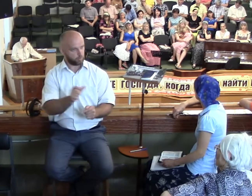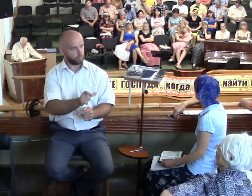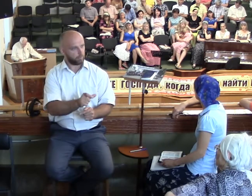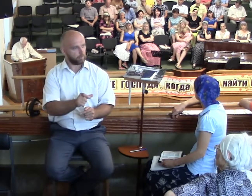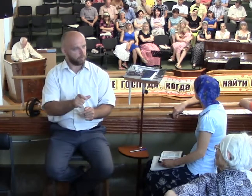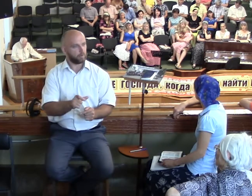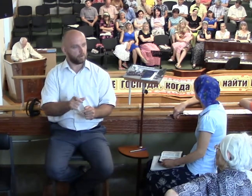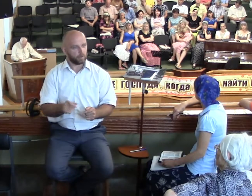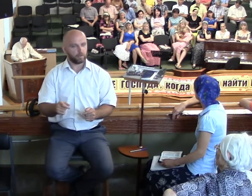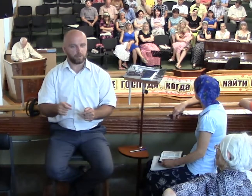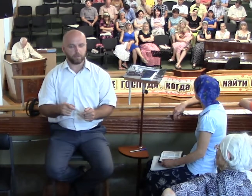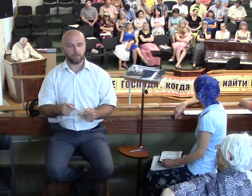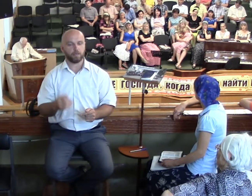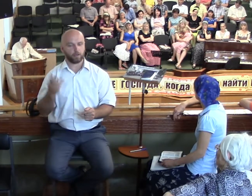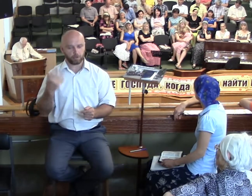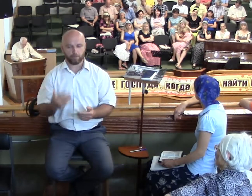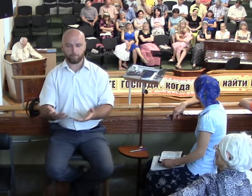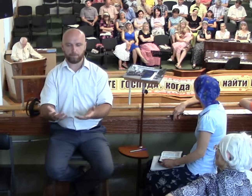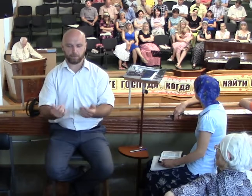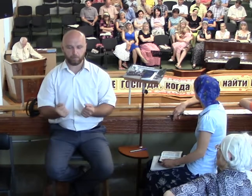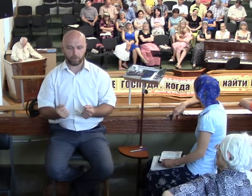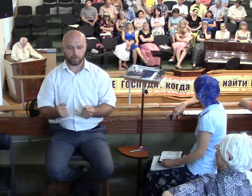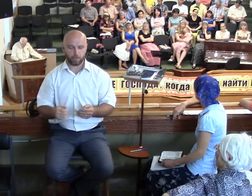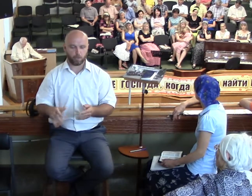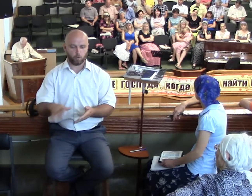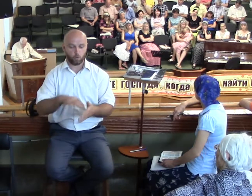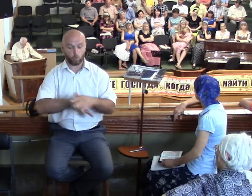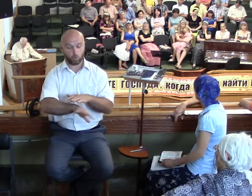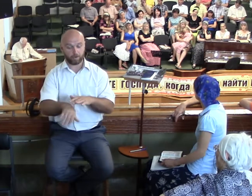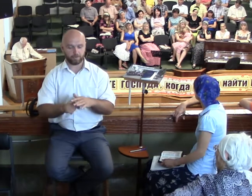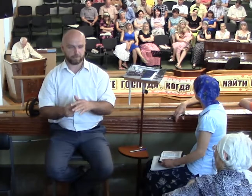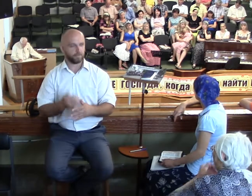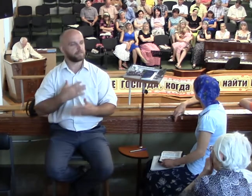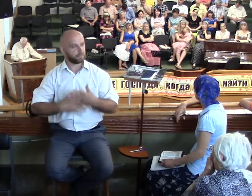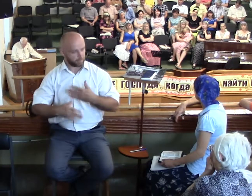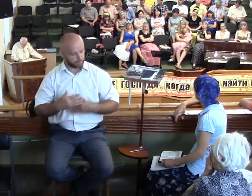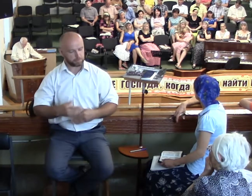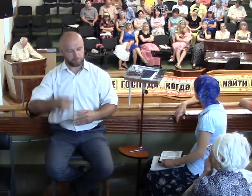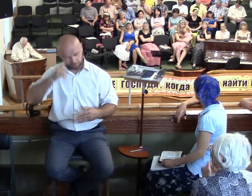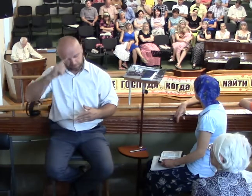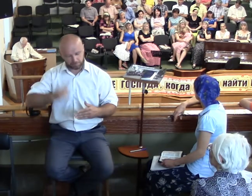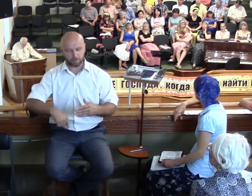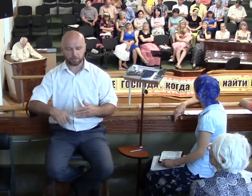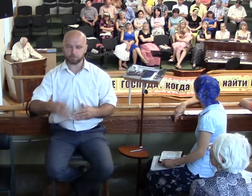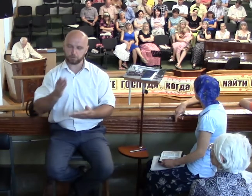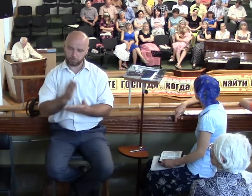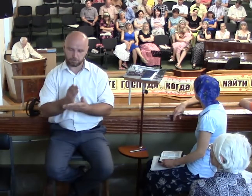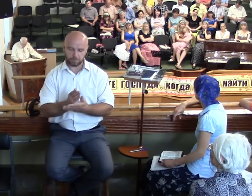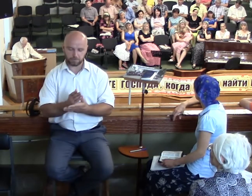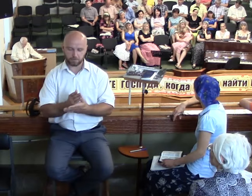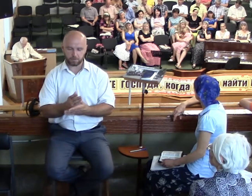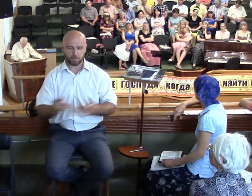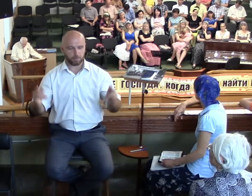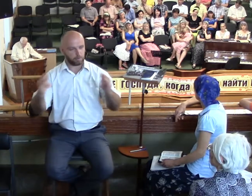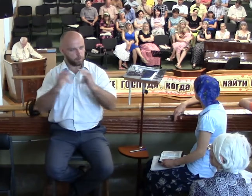сострадали, и расхищение имения вашего приняли с радостью, зная, что есть у вас на небесах имущество, лучшее